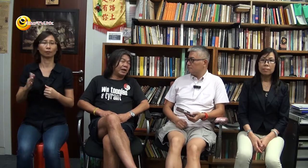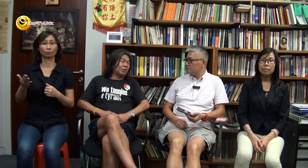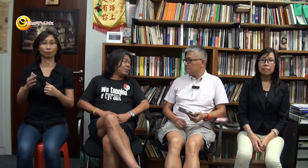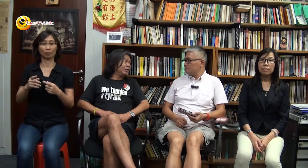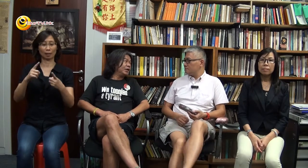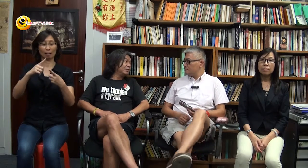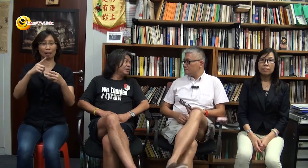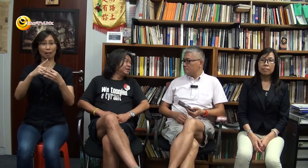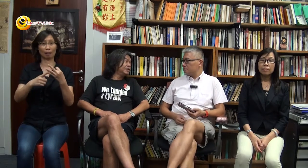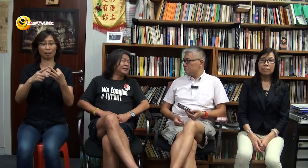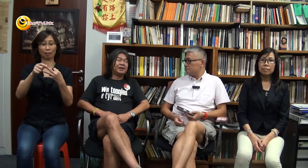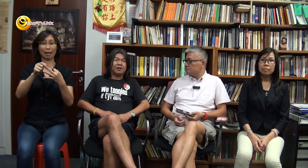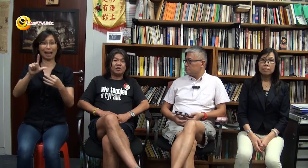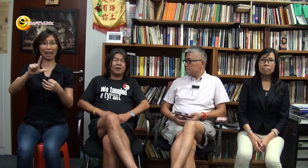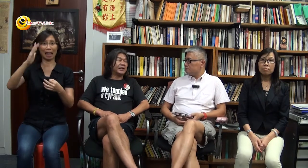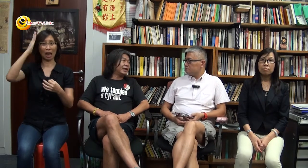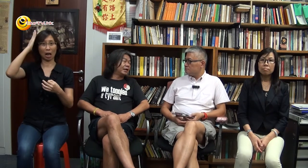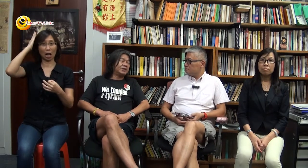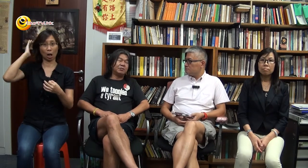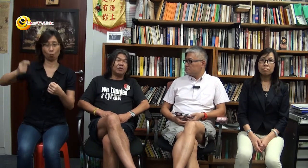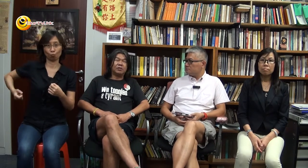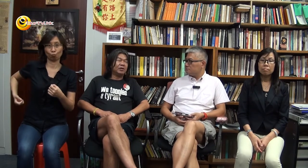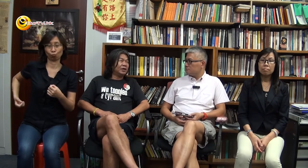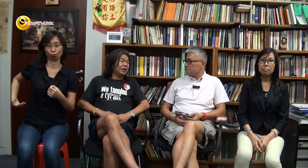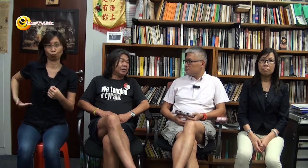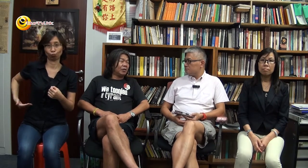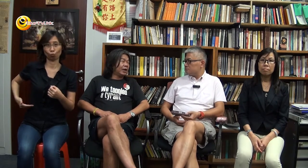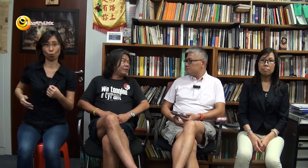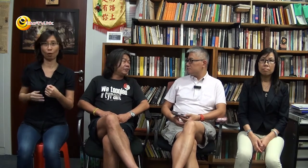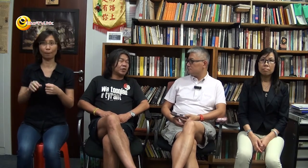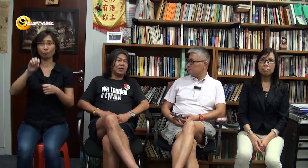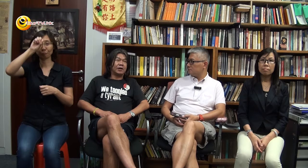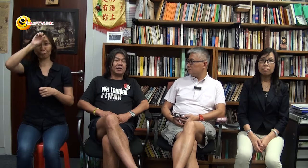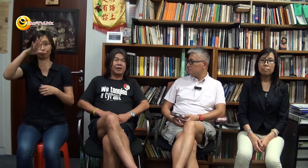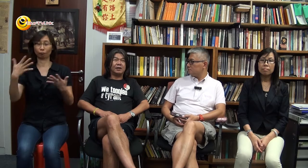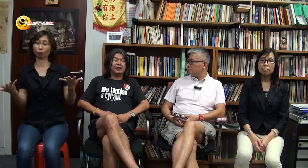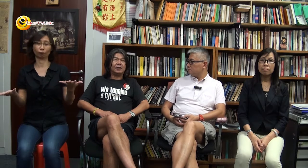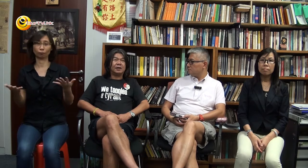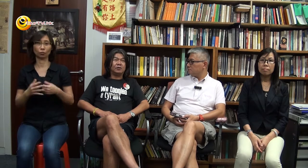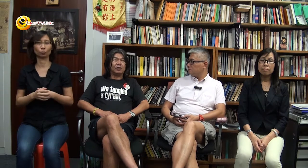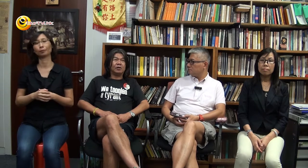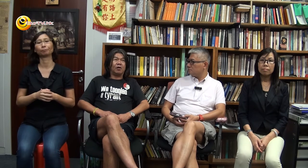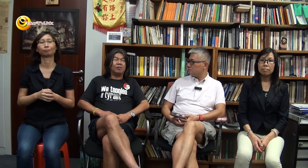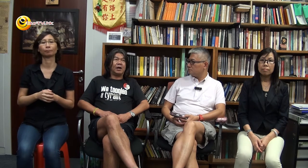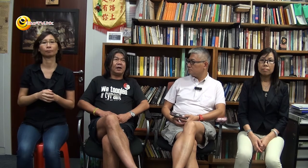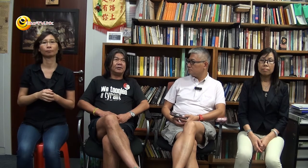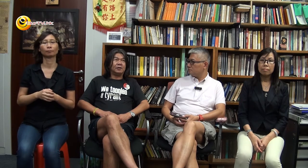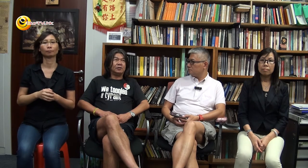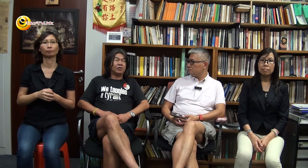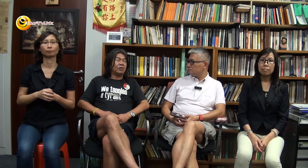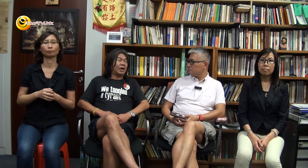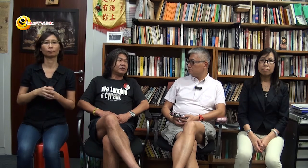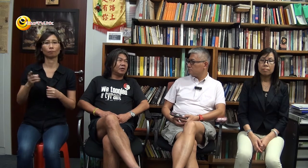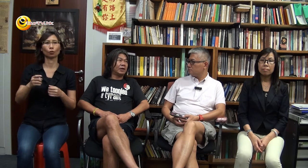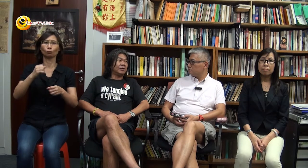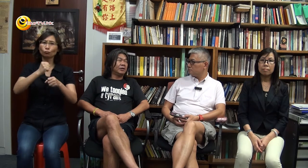但係劉江華嘅表現都即係其實冇乜表現嘅啫喎。佢做呢個政制及事務 局嘅副局長嘅時候咧，如果講話